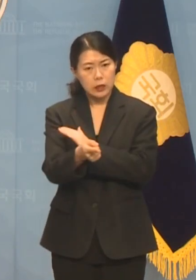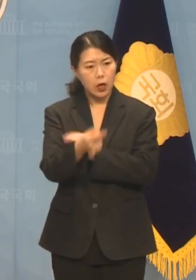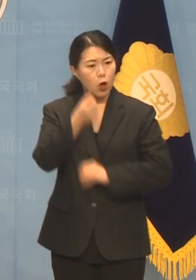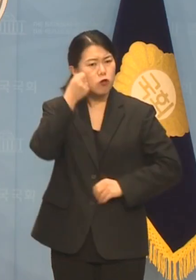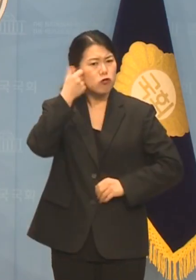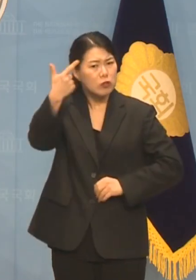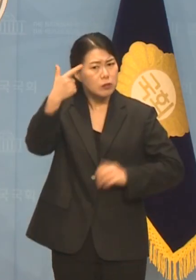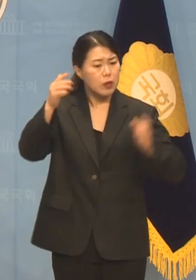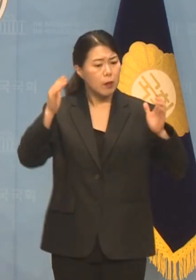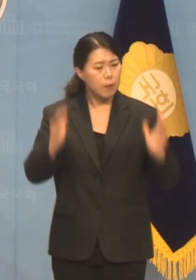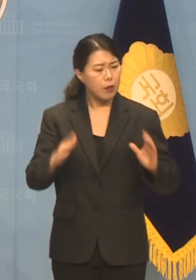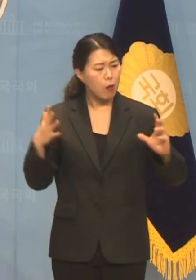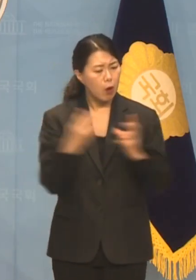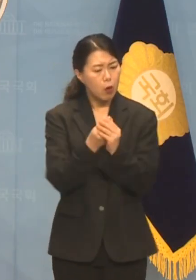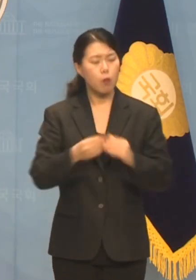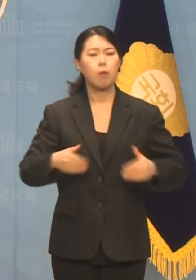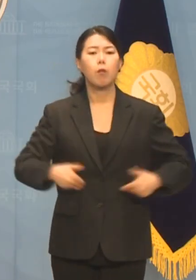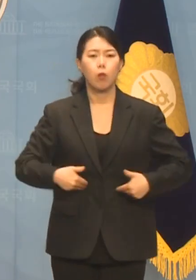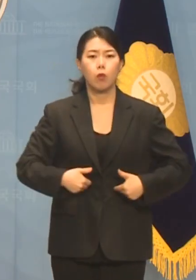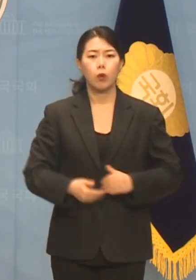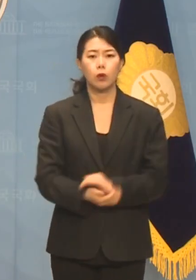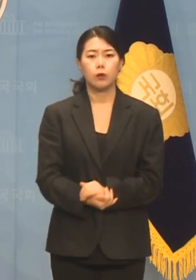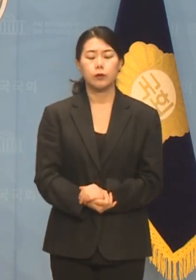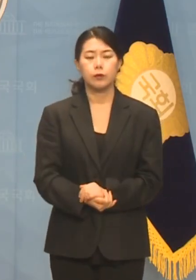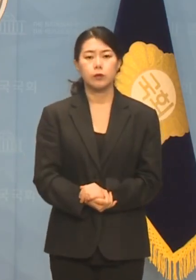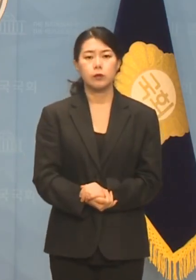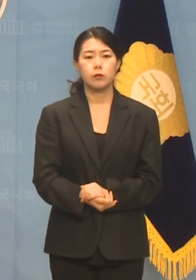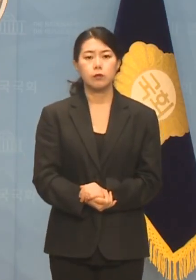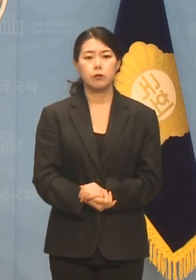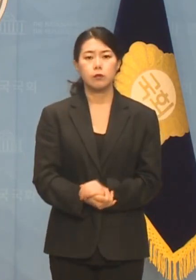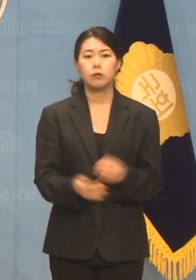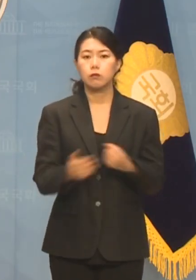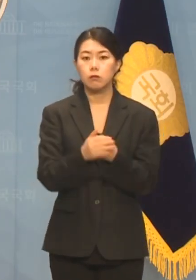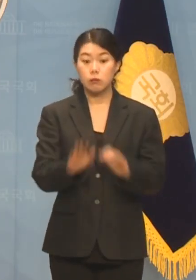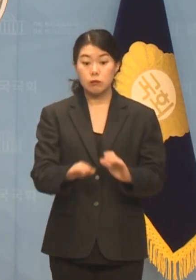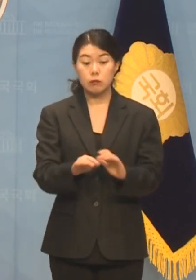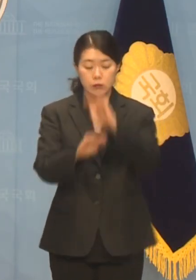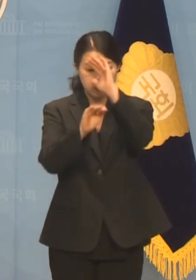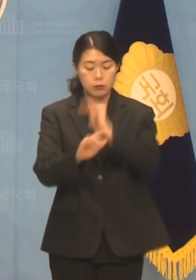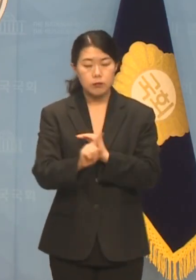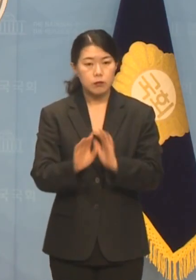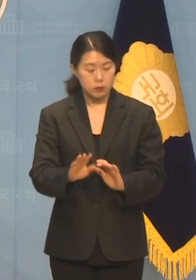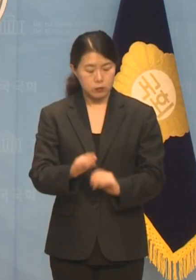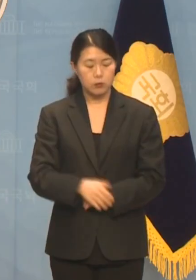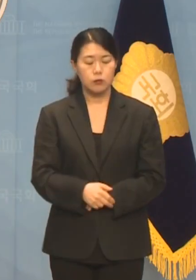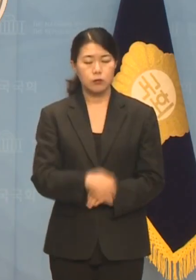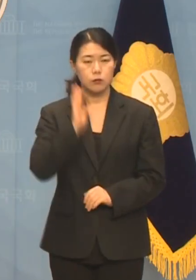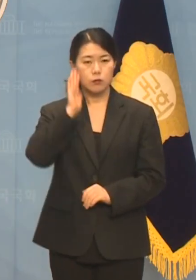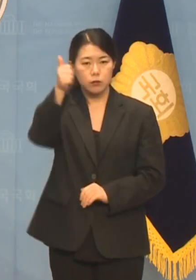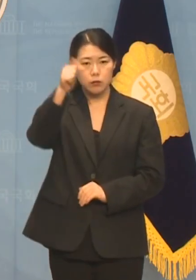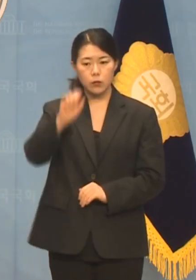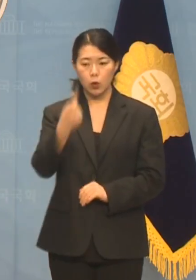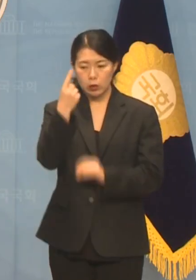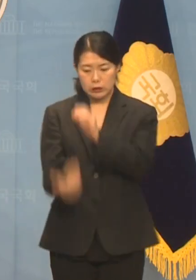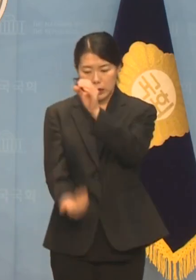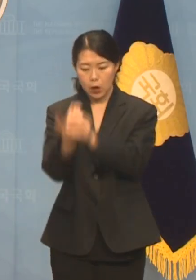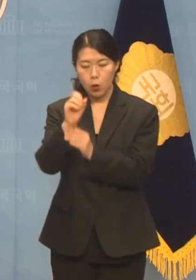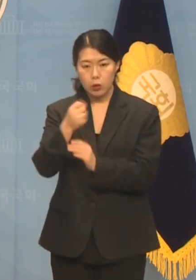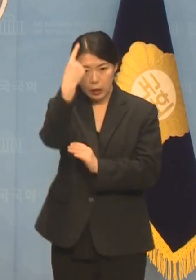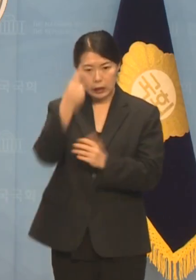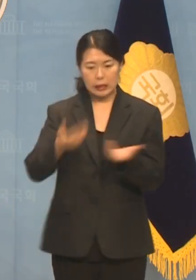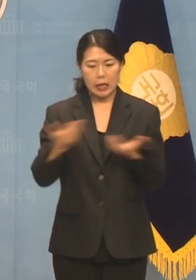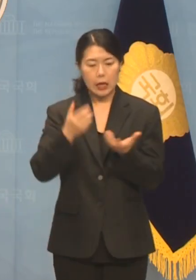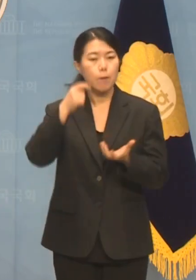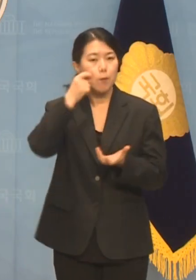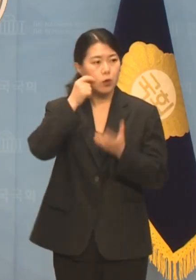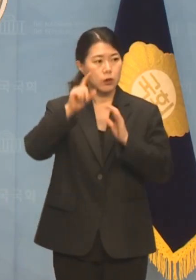60일 만에 완료해야 한다라는 것입니다. 따라서 본 개정안은 대통령의 사고로 인한 직무수행 불능